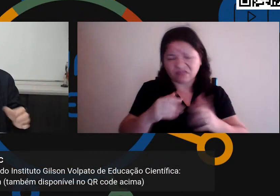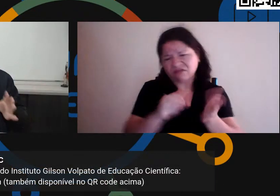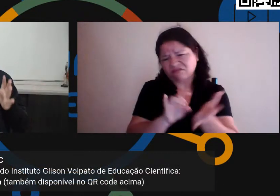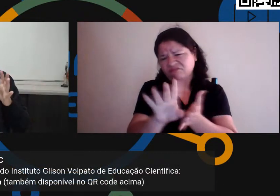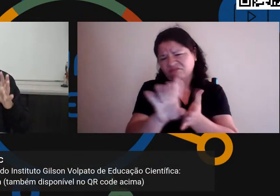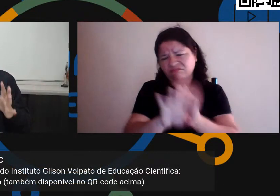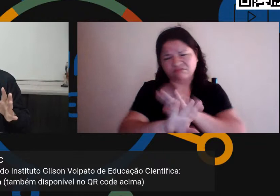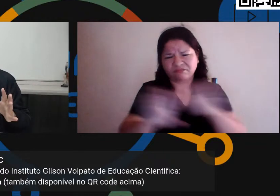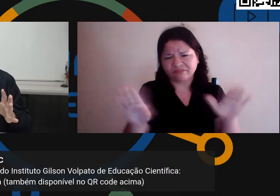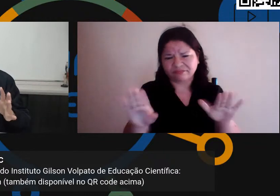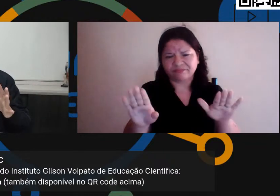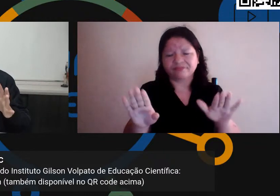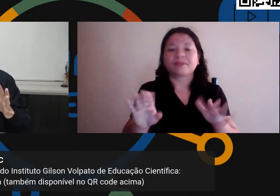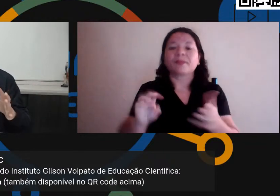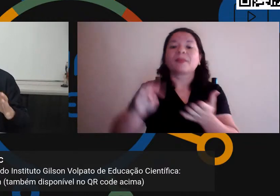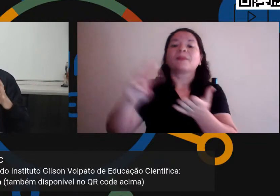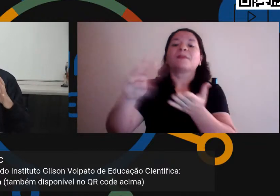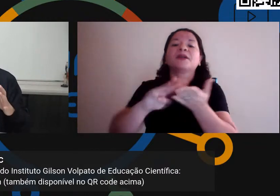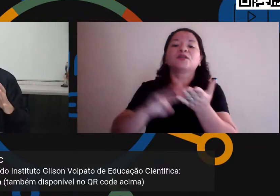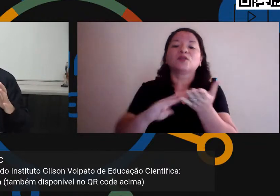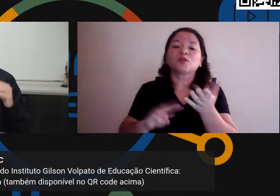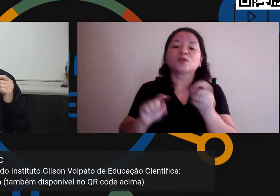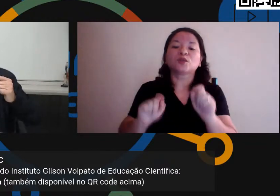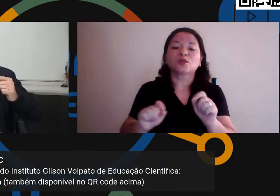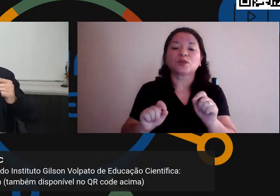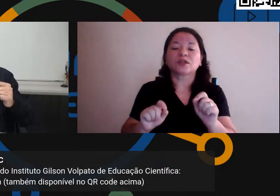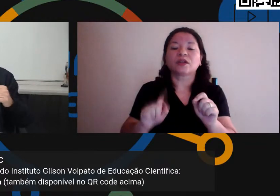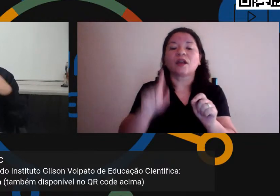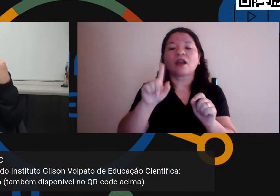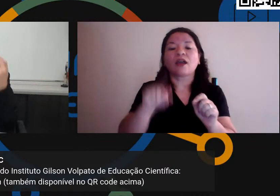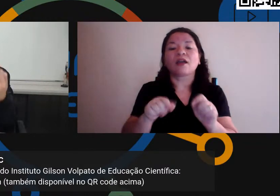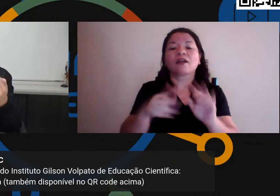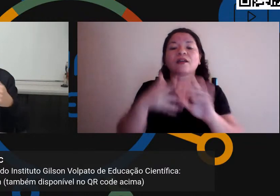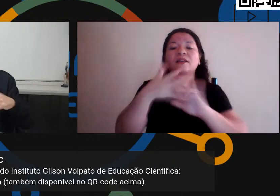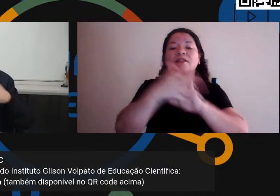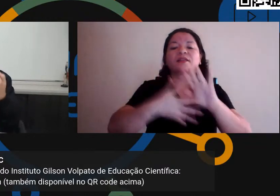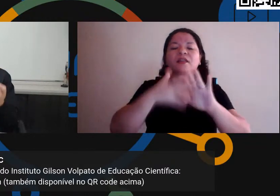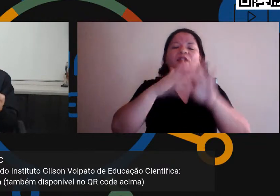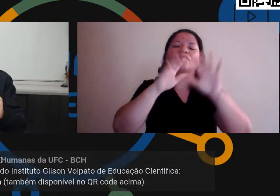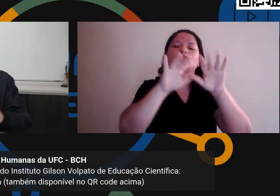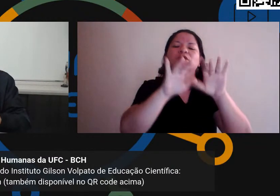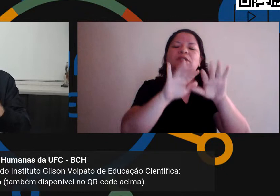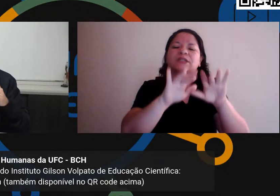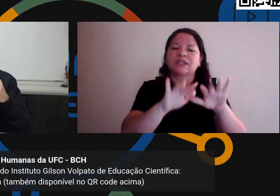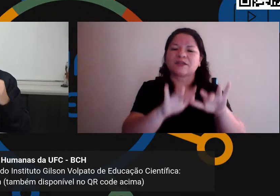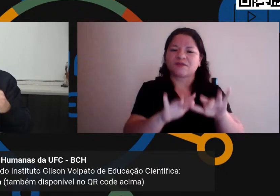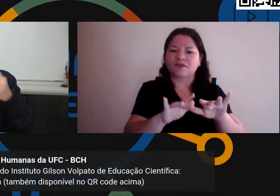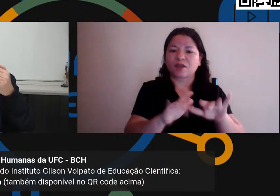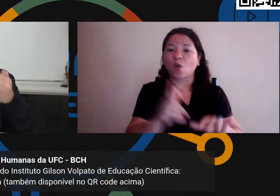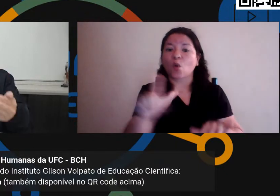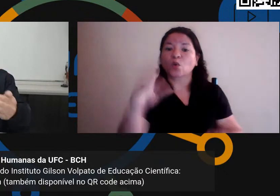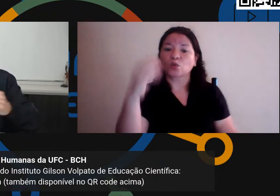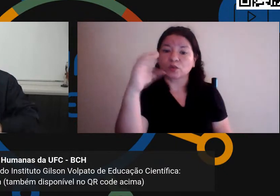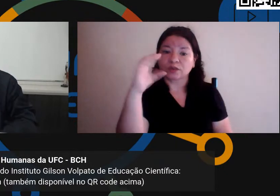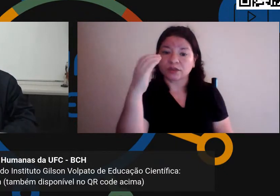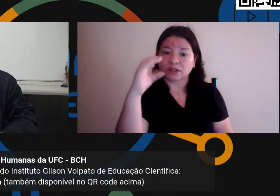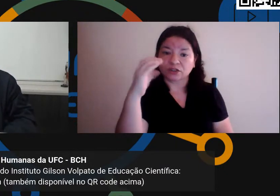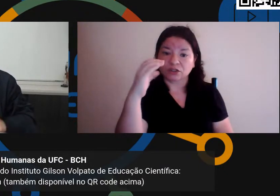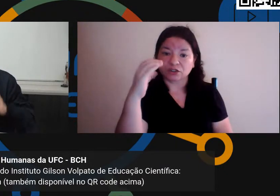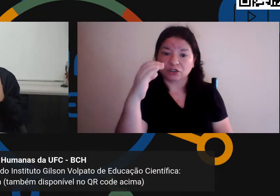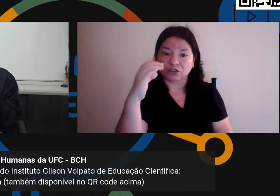isso. Metodologia é escrever um texto de forma que o outro cientista da sua especialidade consiga reproduzir seu